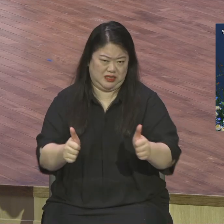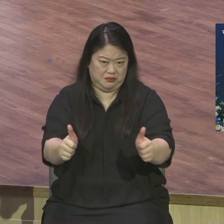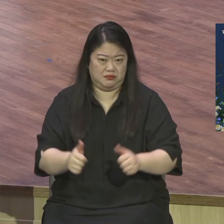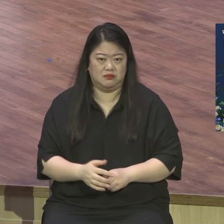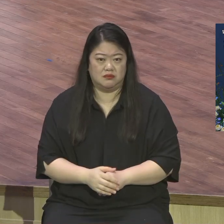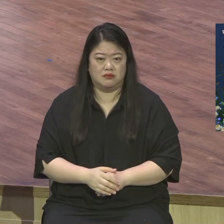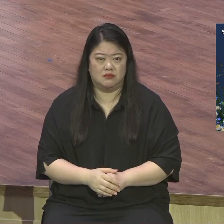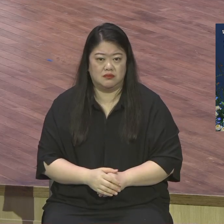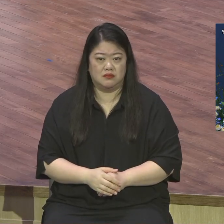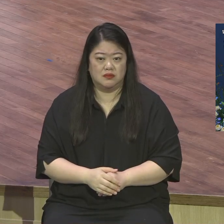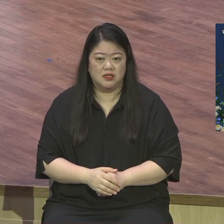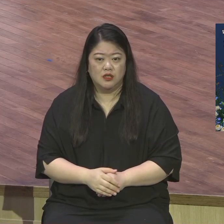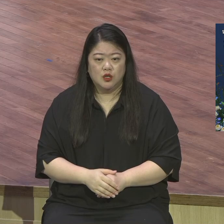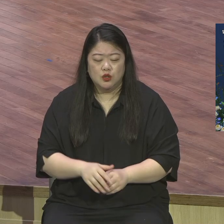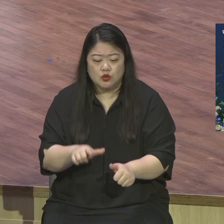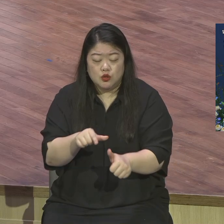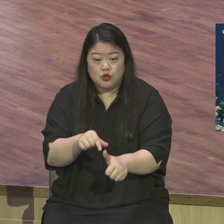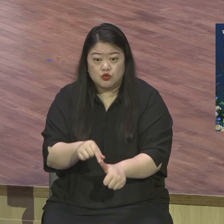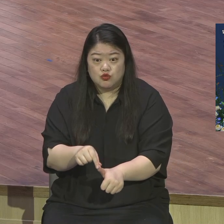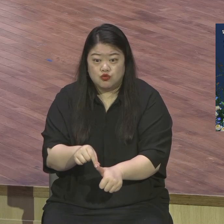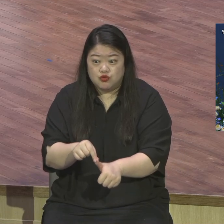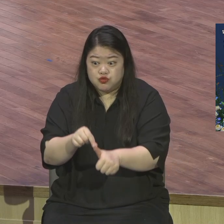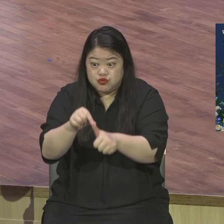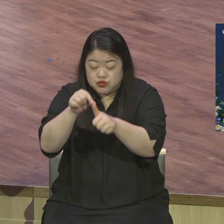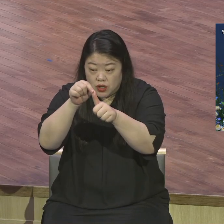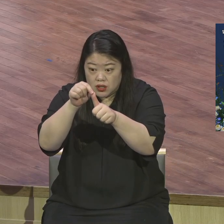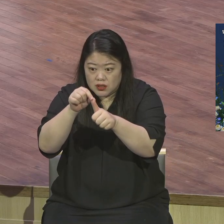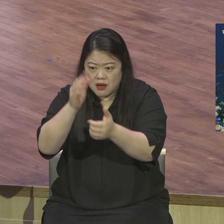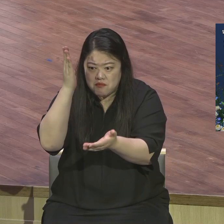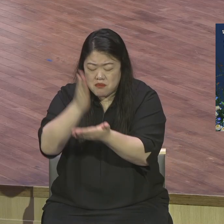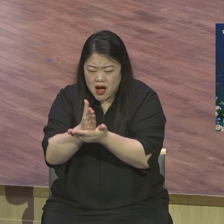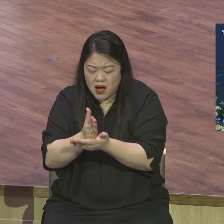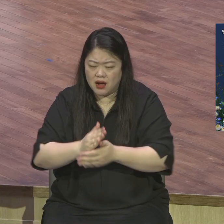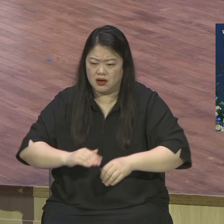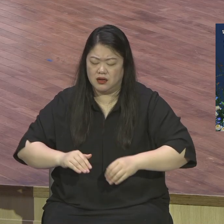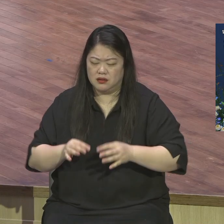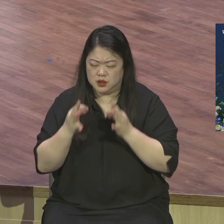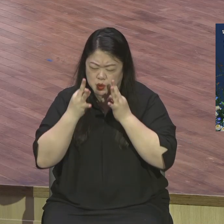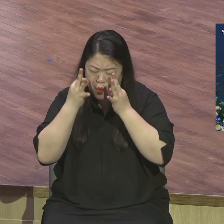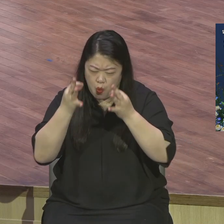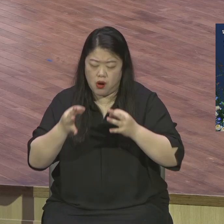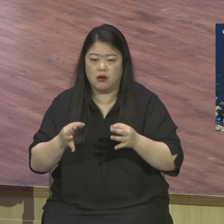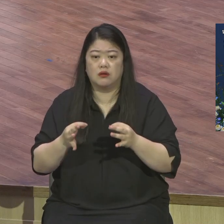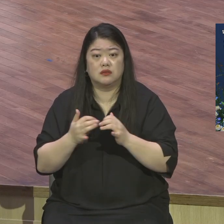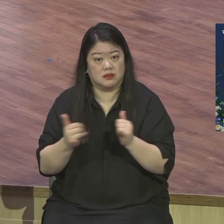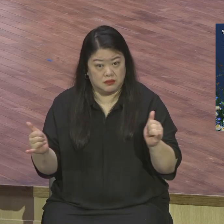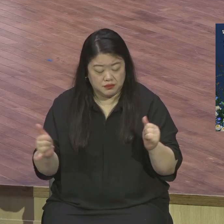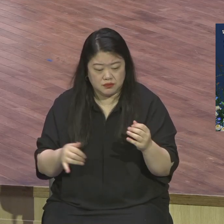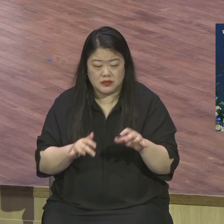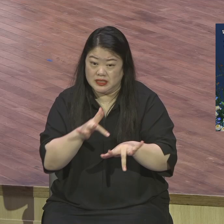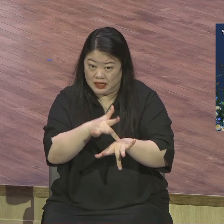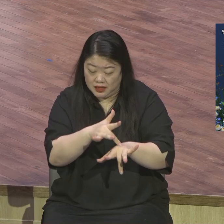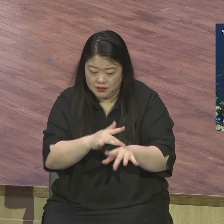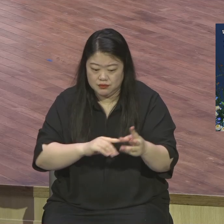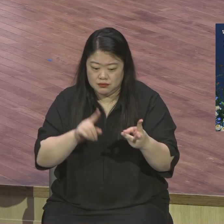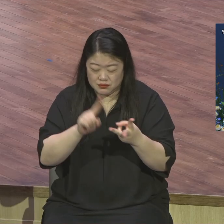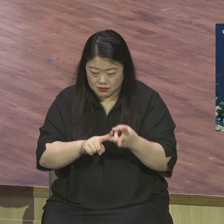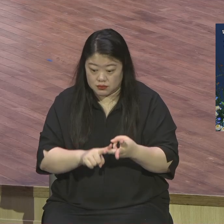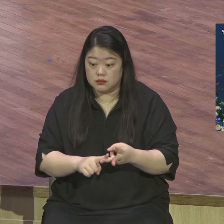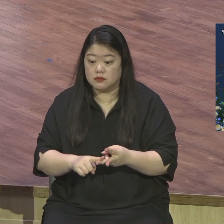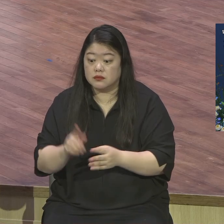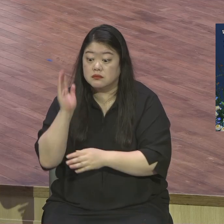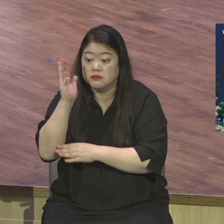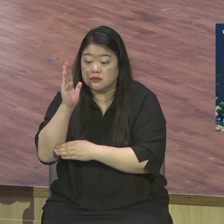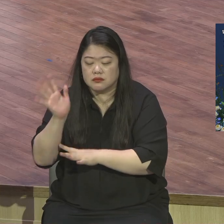거인 구원의 힘을 상실한 상처받은 거인 선지자적인 메시지를 잃어버린 침묵하는 거인이